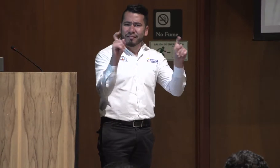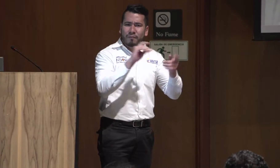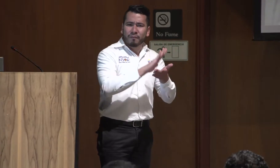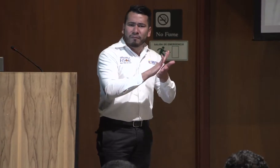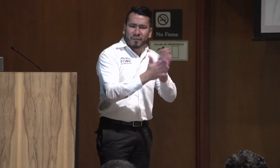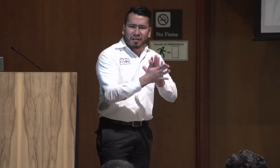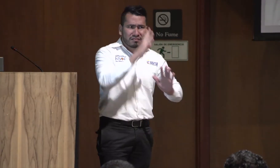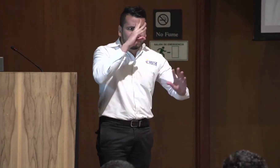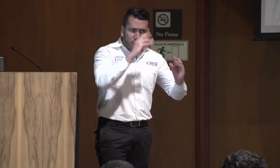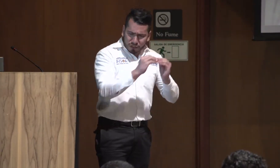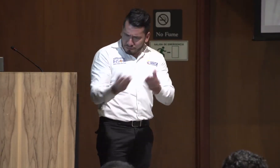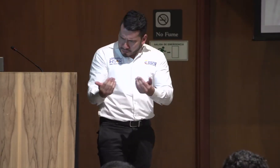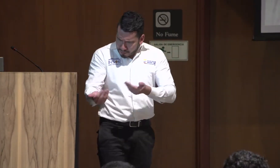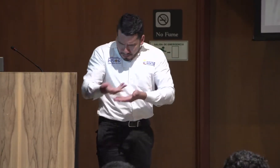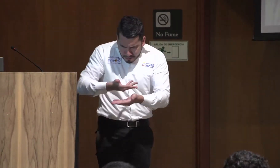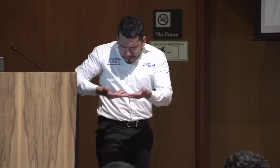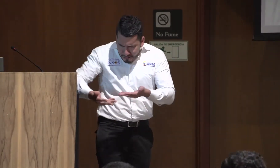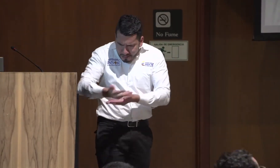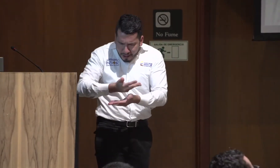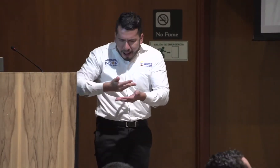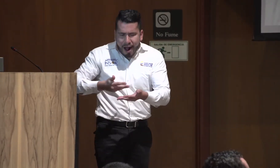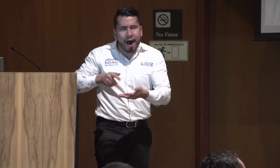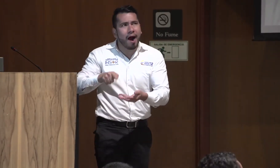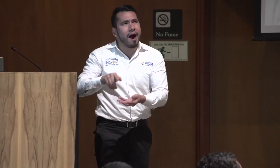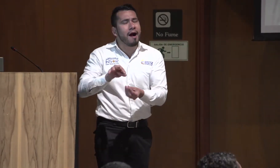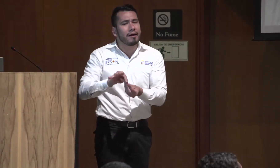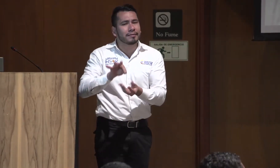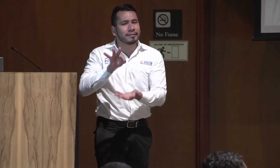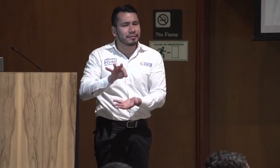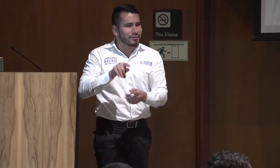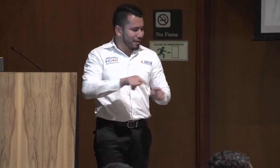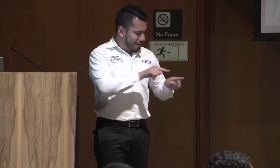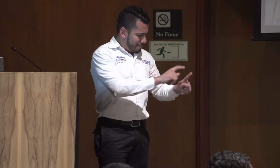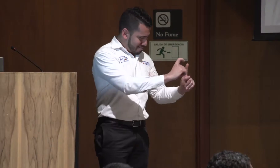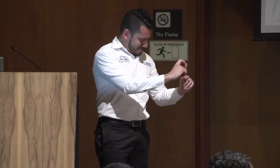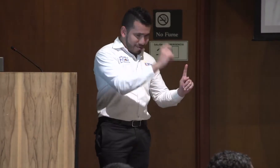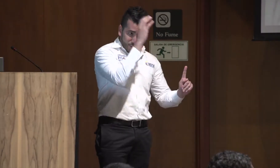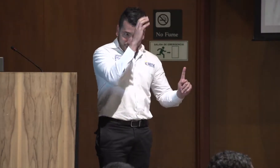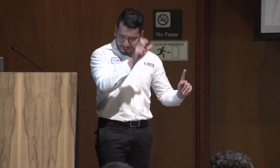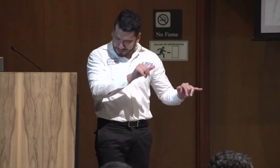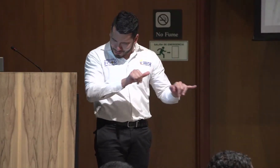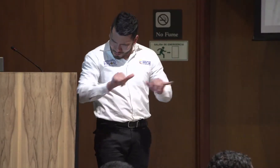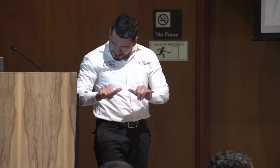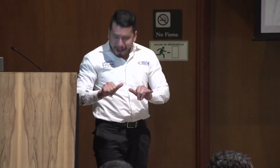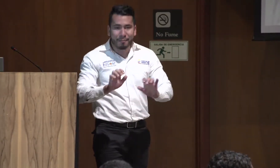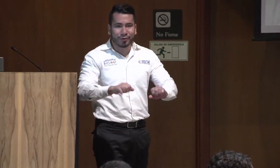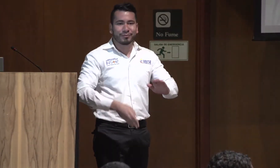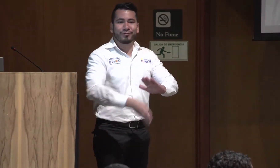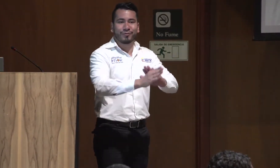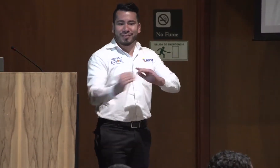formulando una base de sentido común que nos permite continuar esa conversación